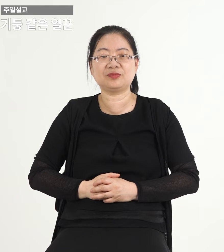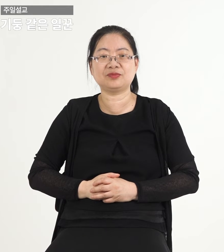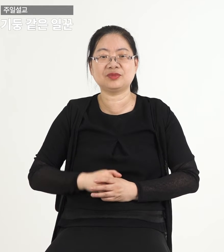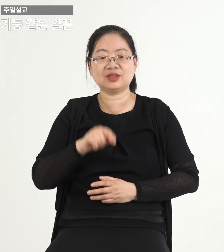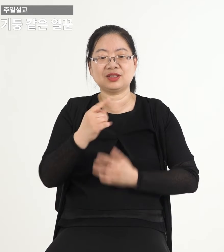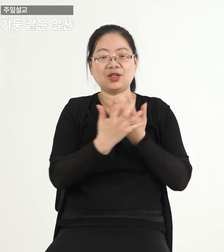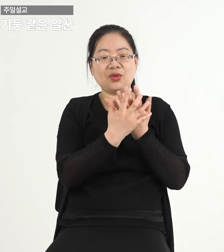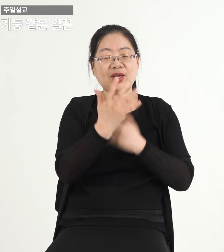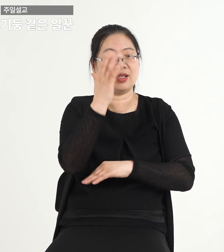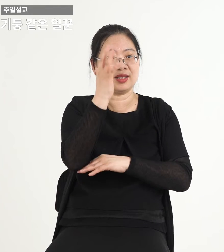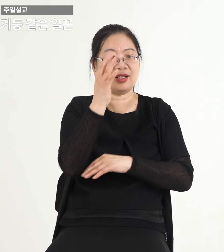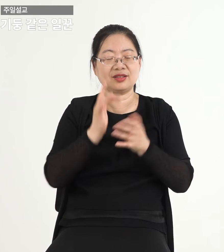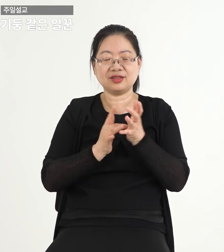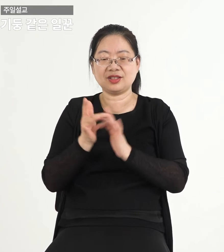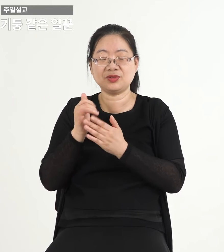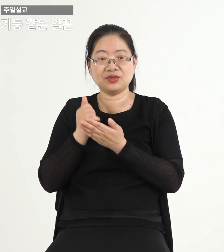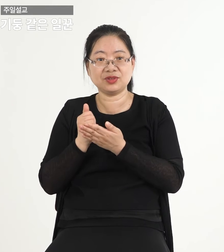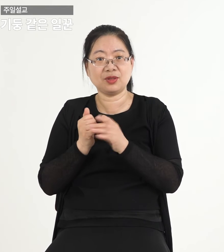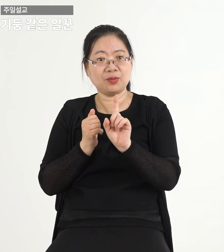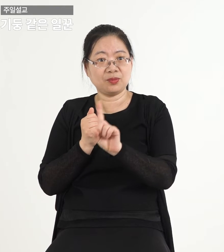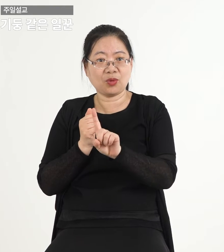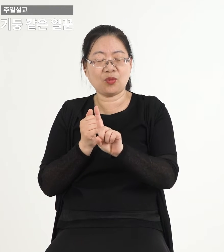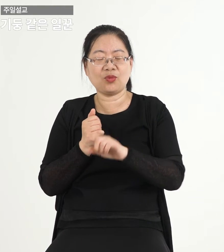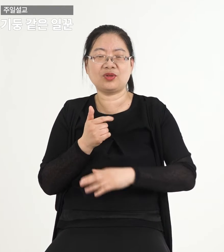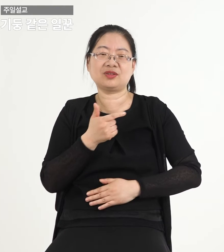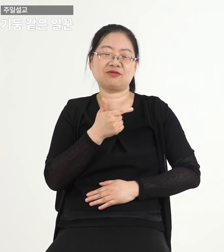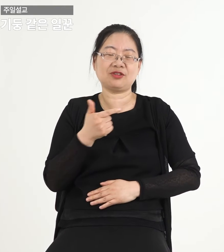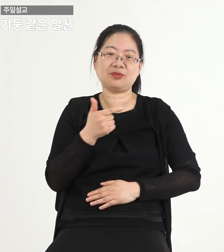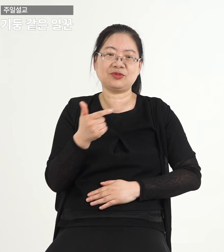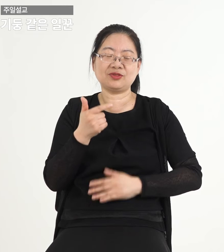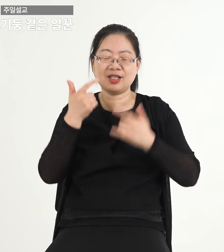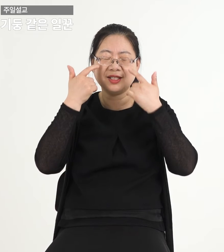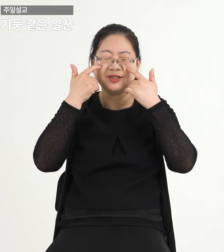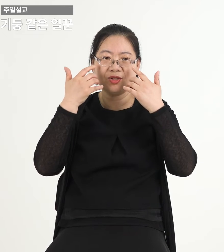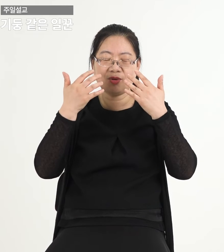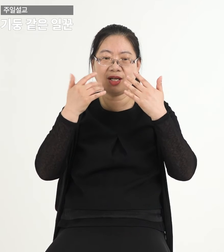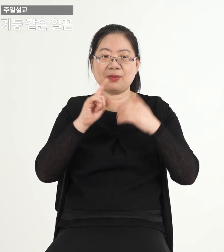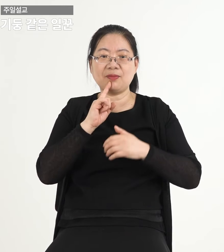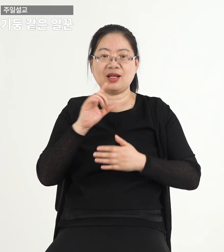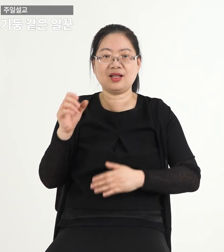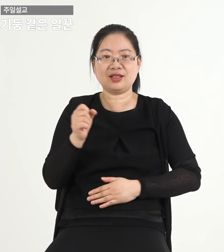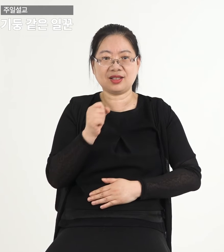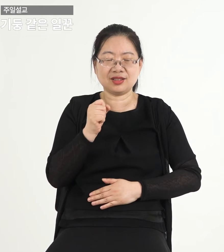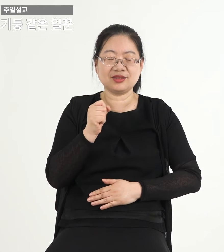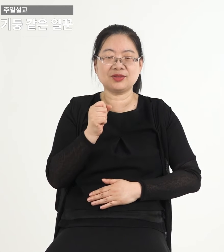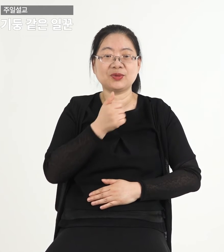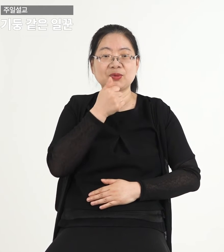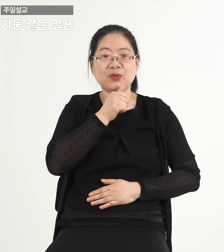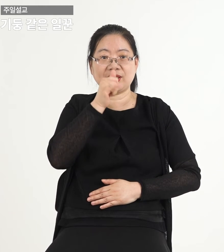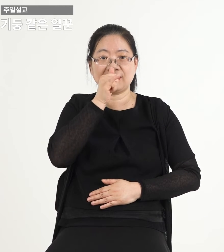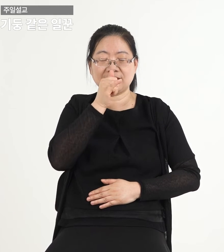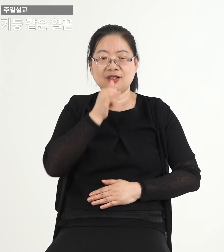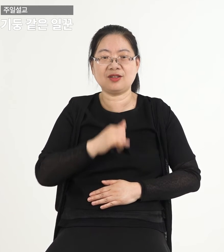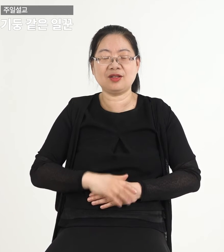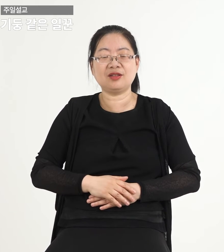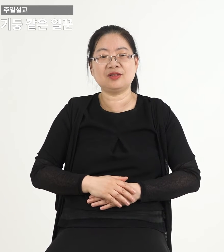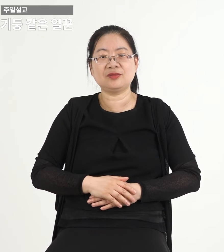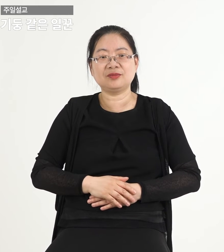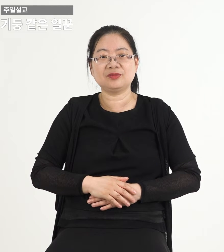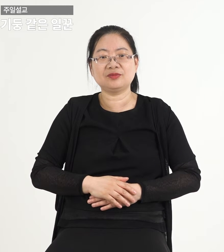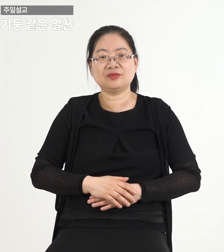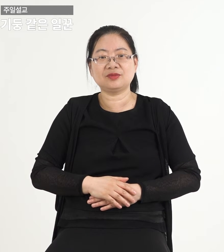이 회당을 예수님은 너무도 정확한 표현으로 뭐라고 소개를 하죠?